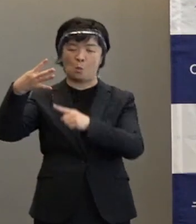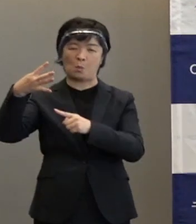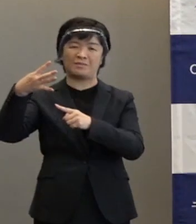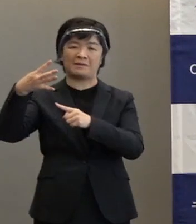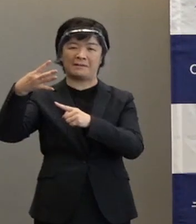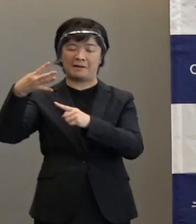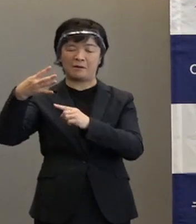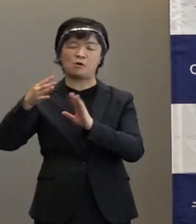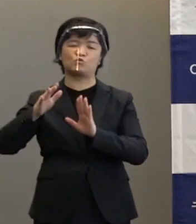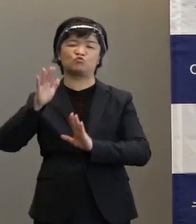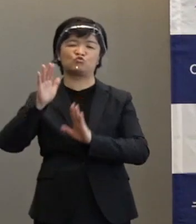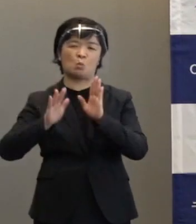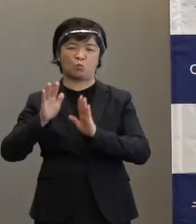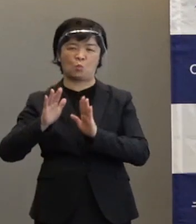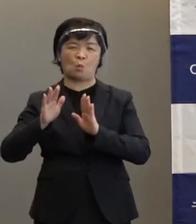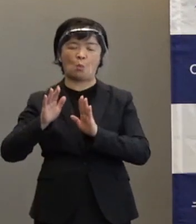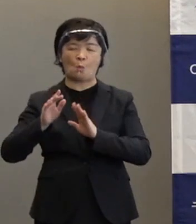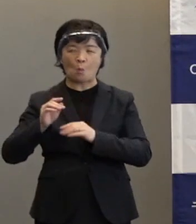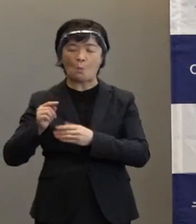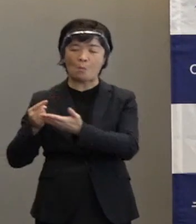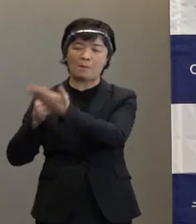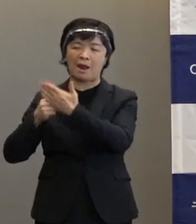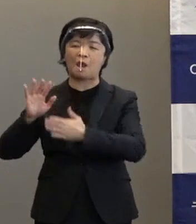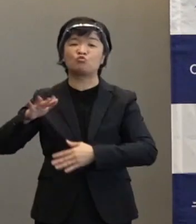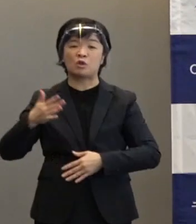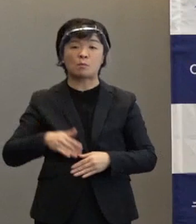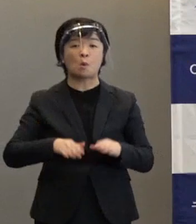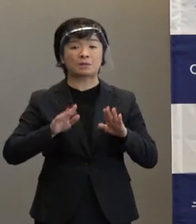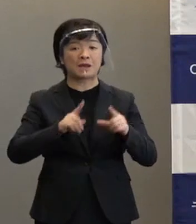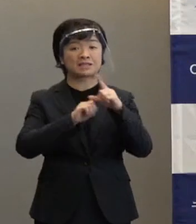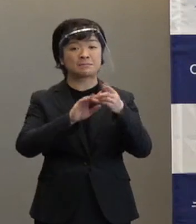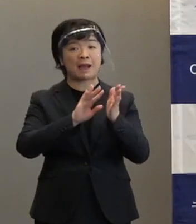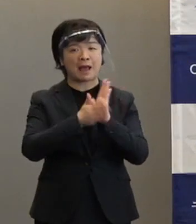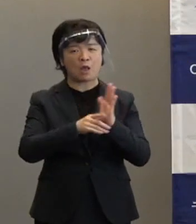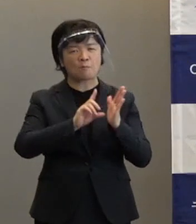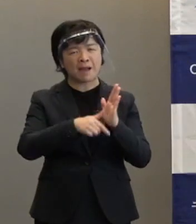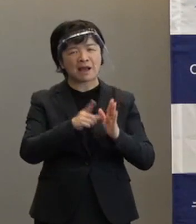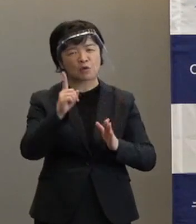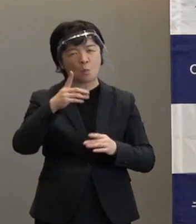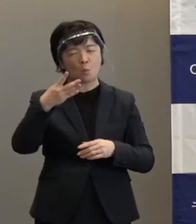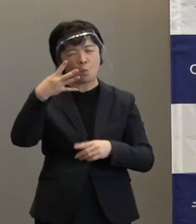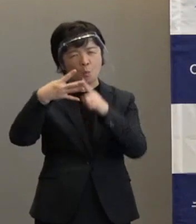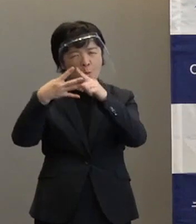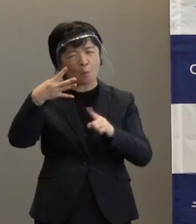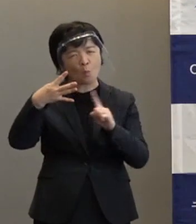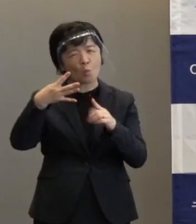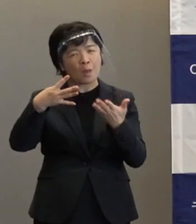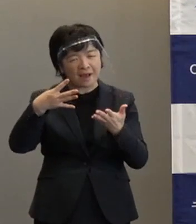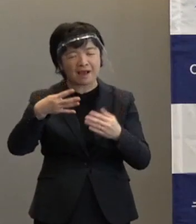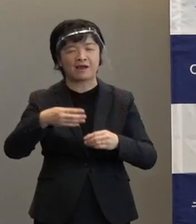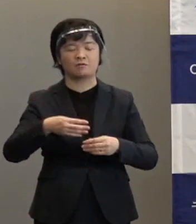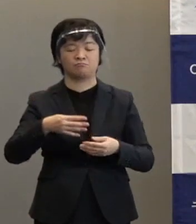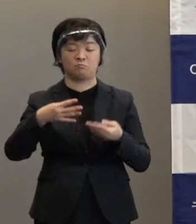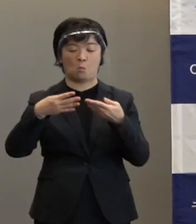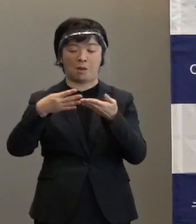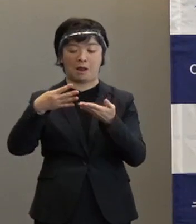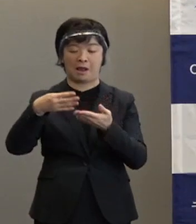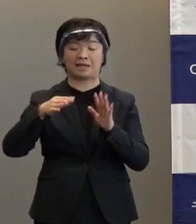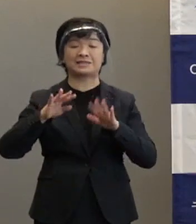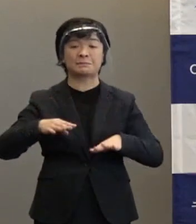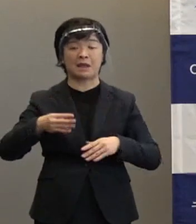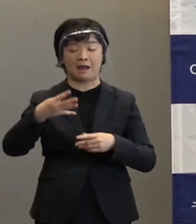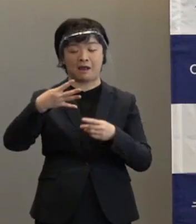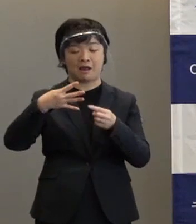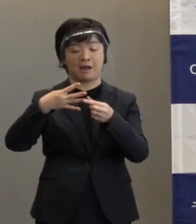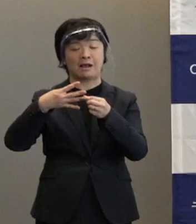指標について、まあ、県内の状況はどのレベルに値するかということで、はいはい、レベルを引き上げる際のまあ判断基準、まあ、レベル2に当たる値